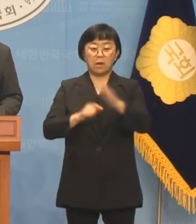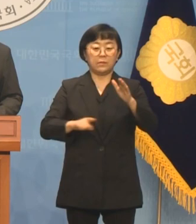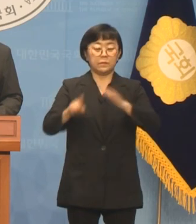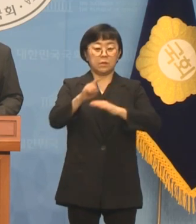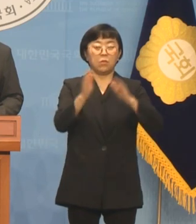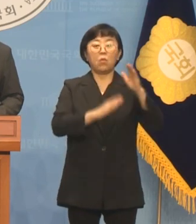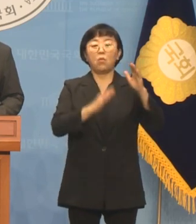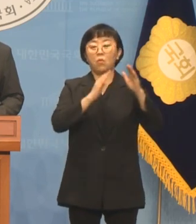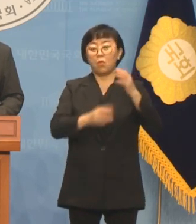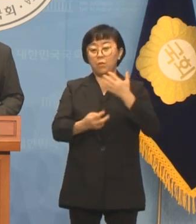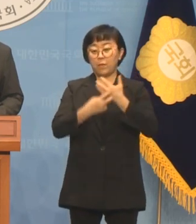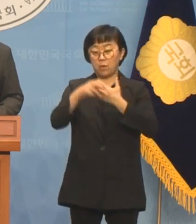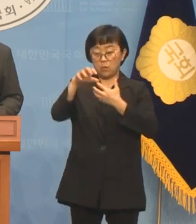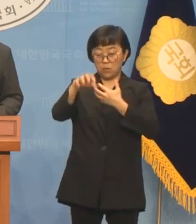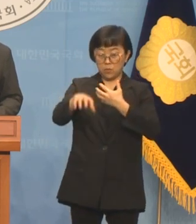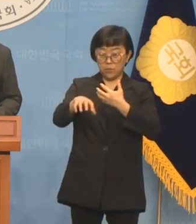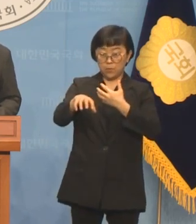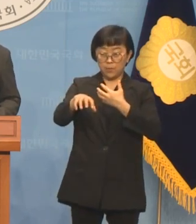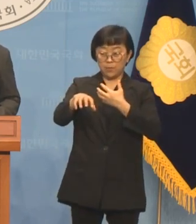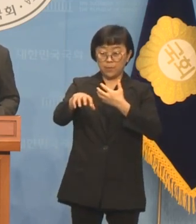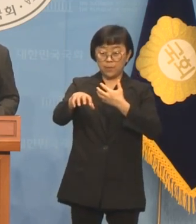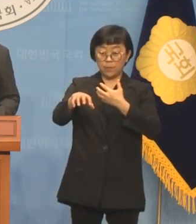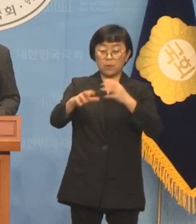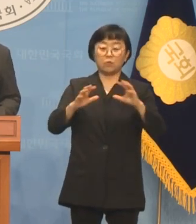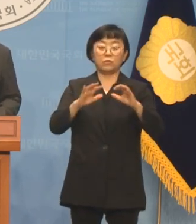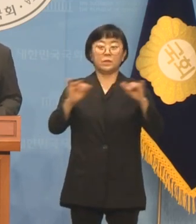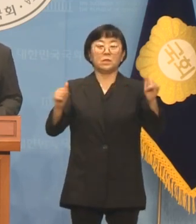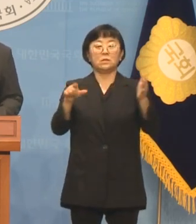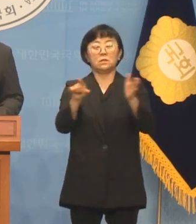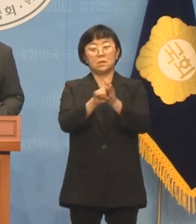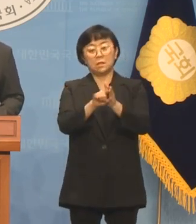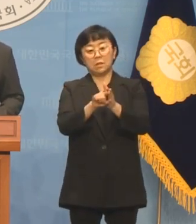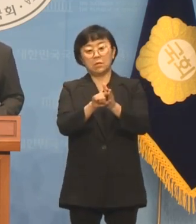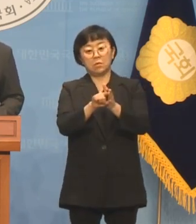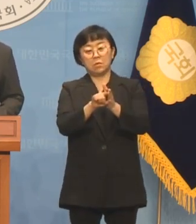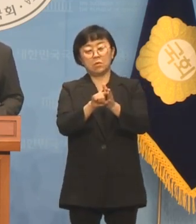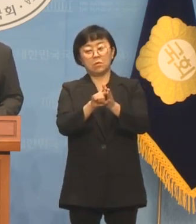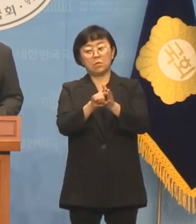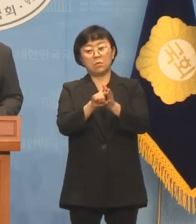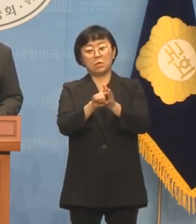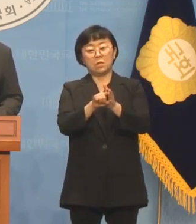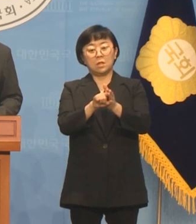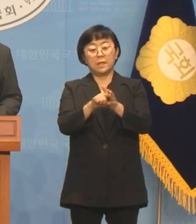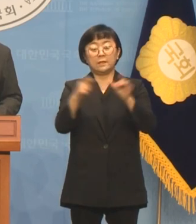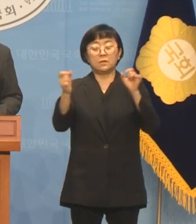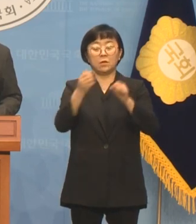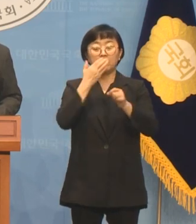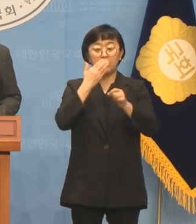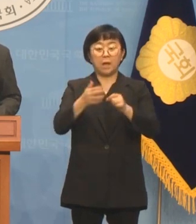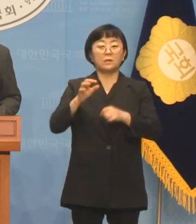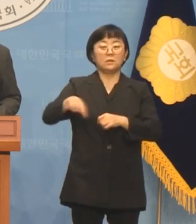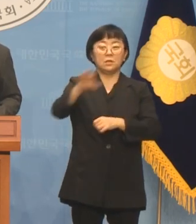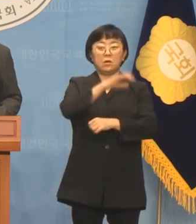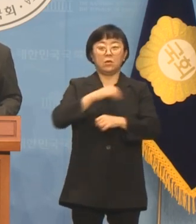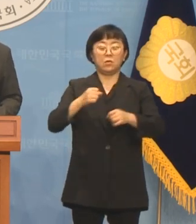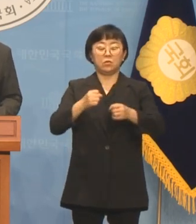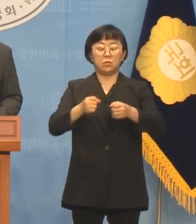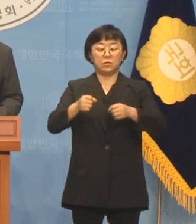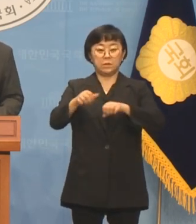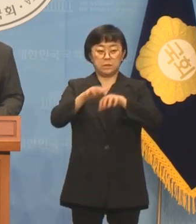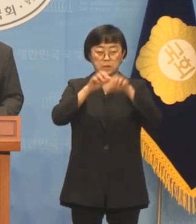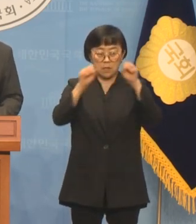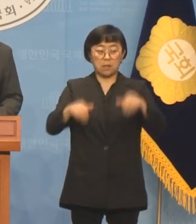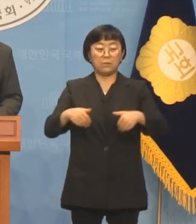공공병원이 공공병원으로 국민들이 신뢰하고 접근 가능한 지역으로 체계를 세워야